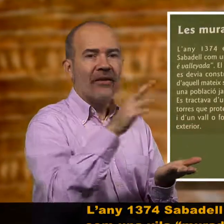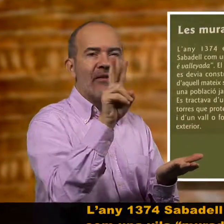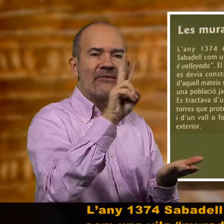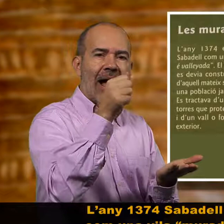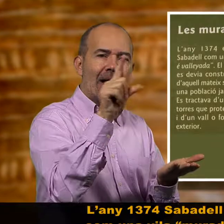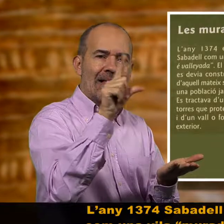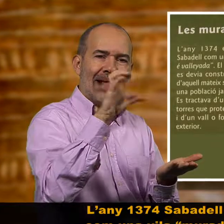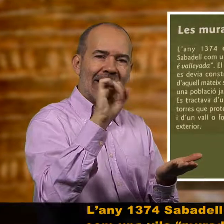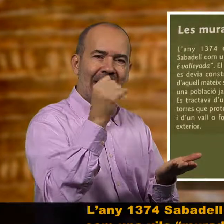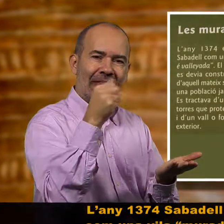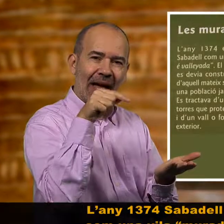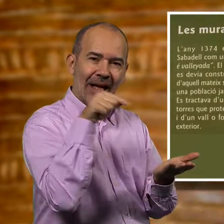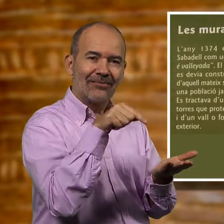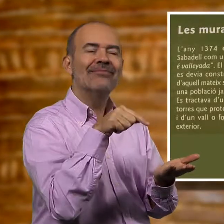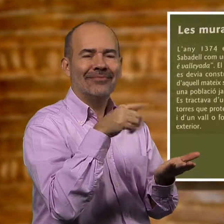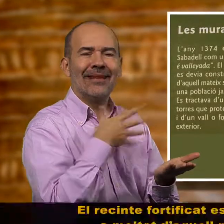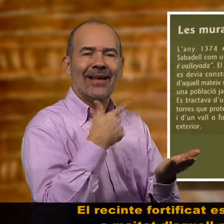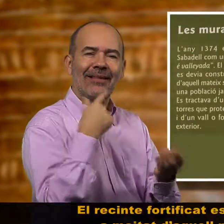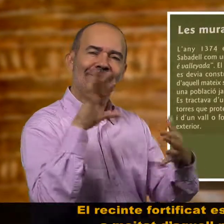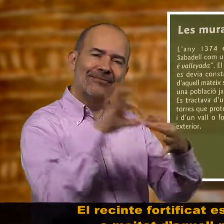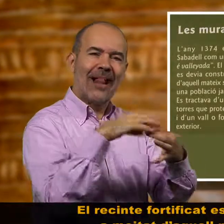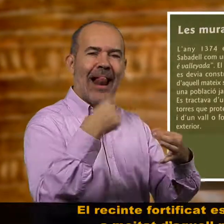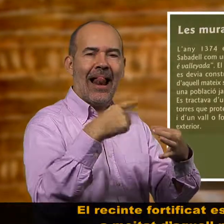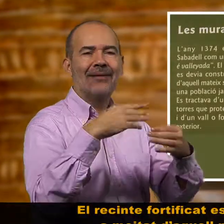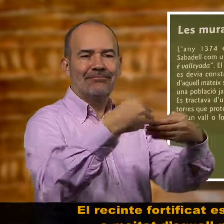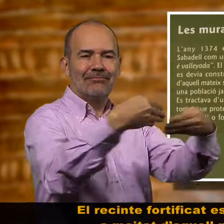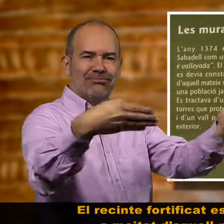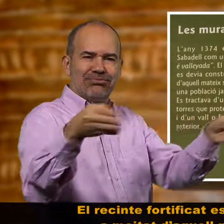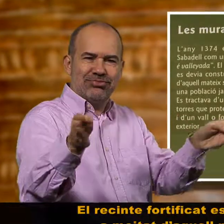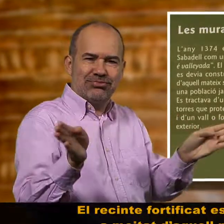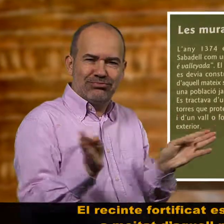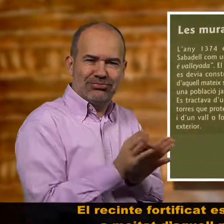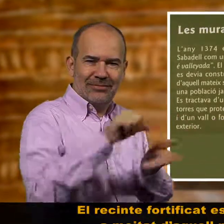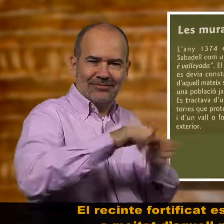recinte fortificat es devia construir a meitat d'aquell mateix segle.